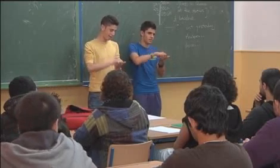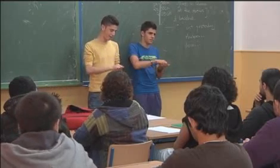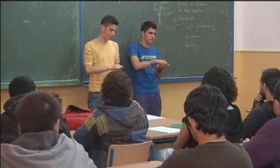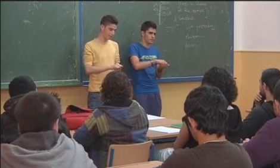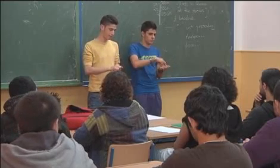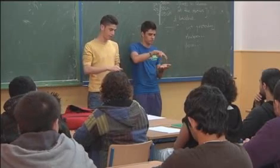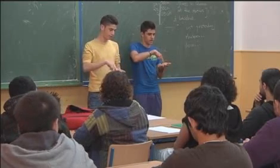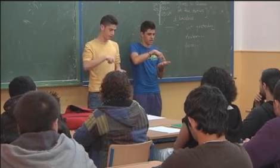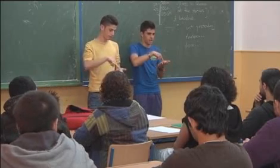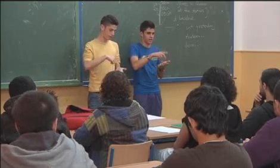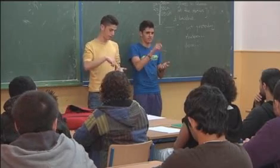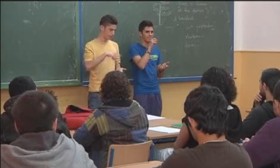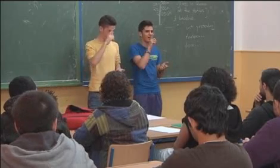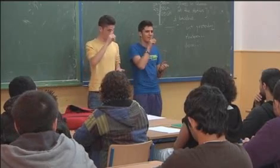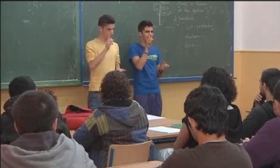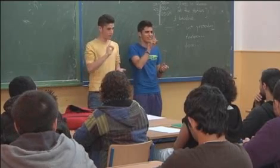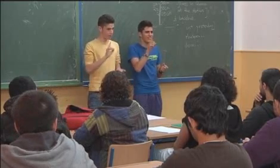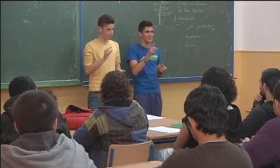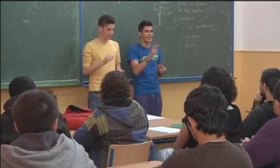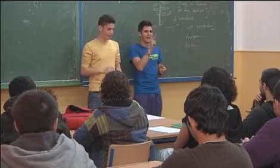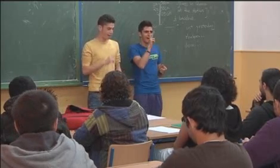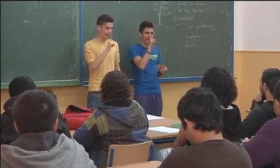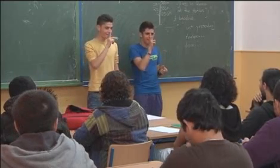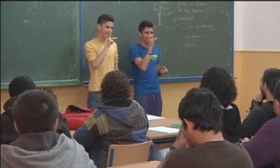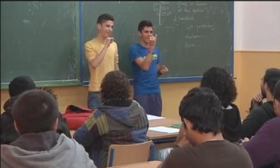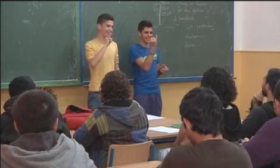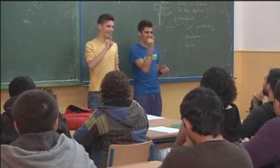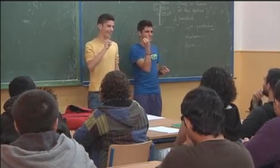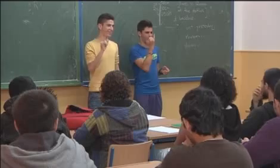agachaditos bailar saben H